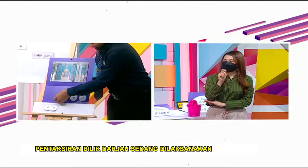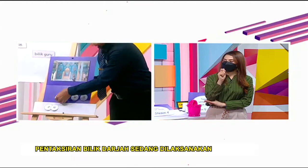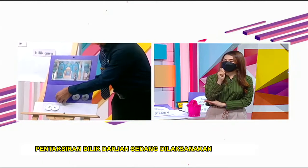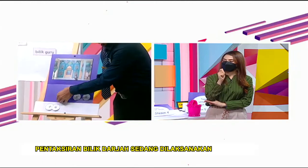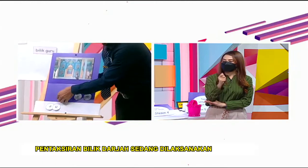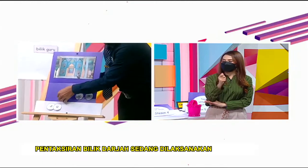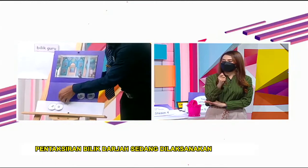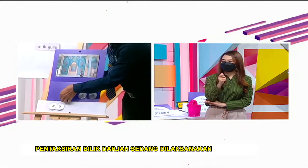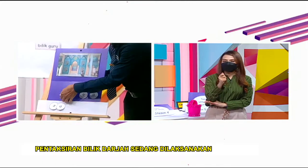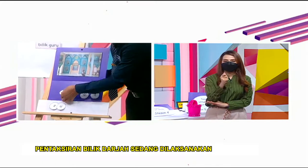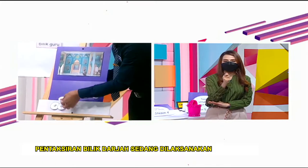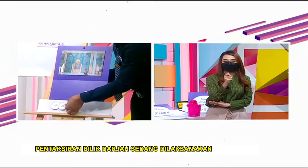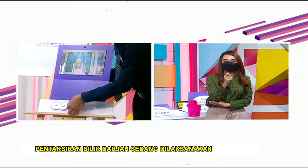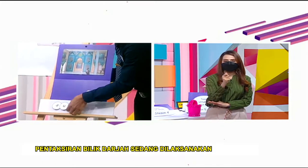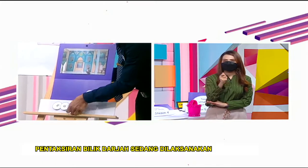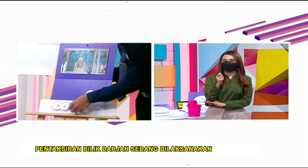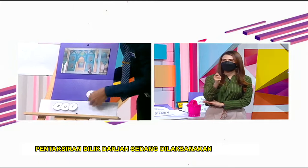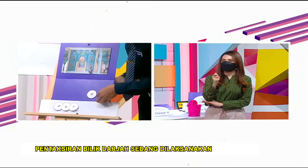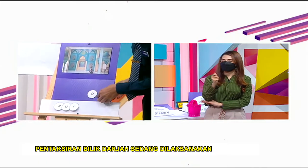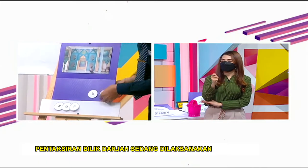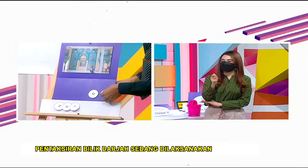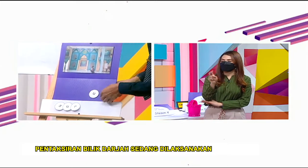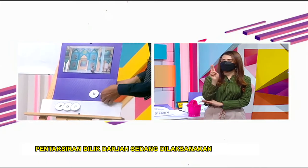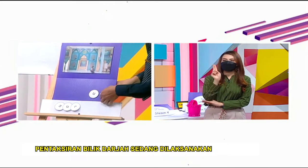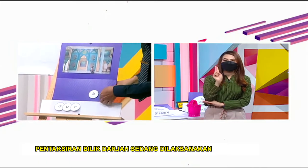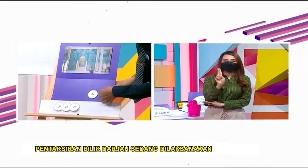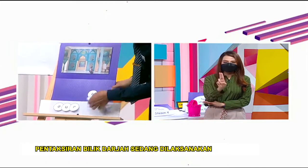R E E U